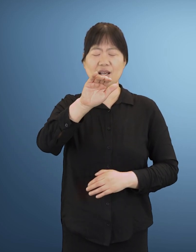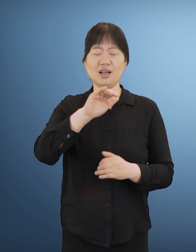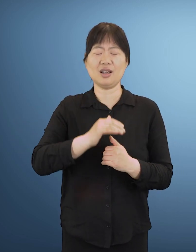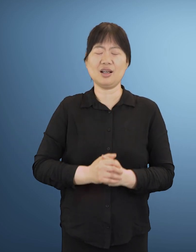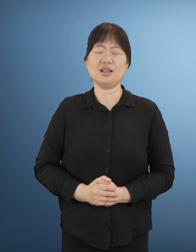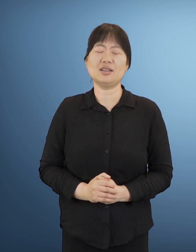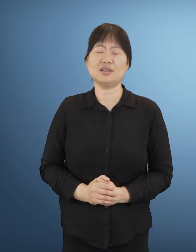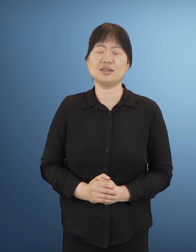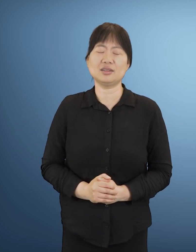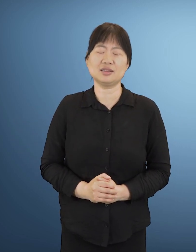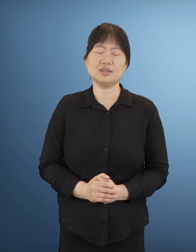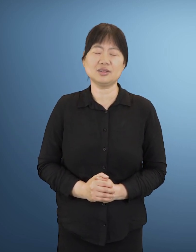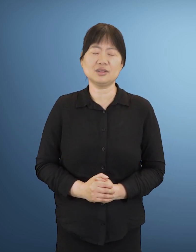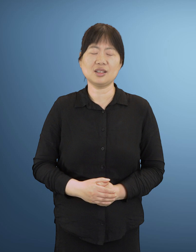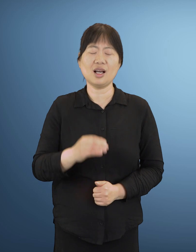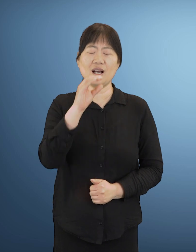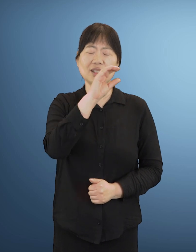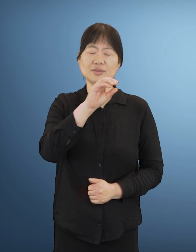나아갑니다.